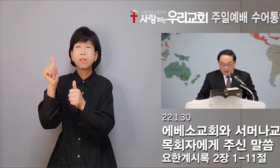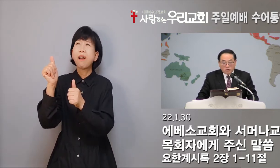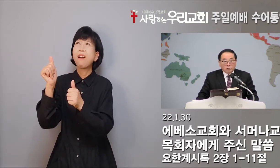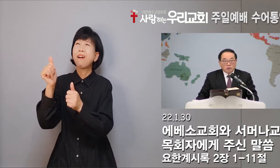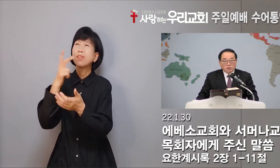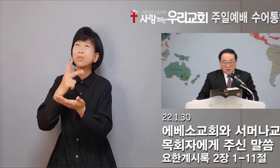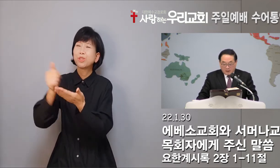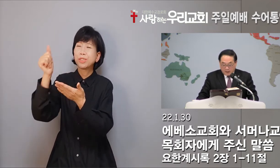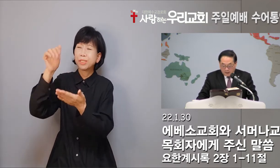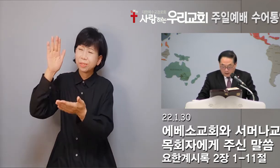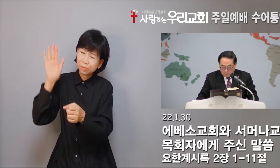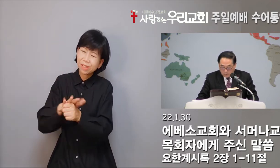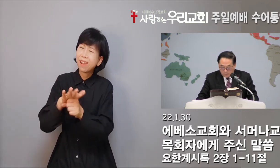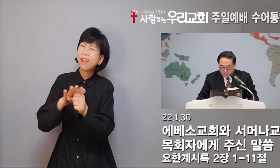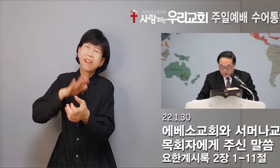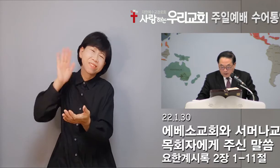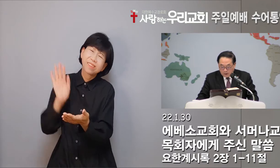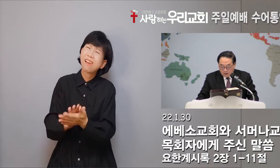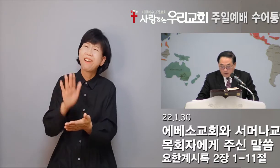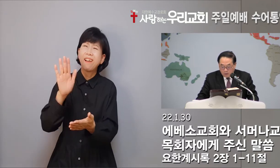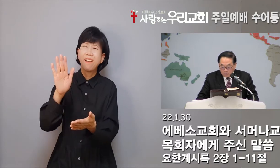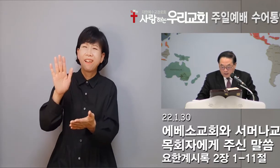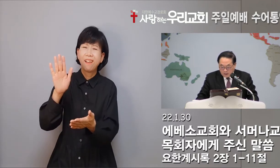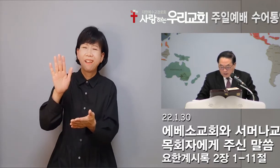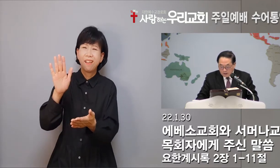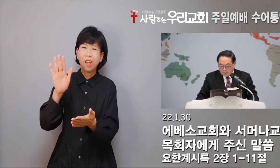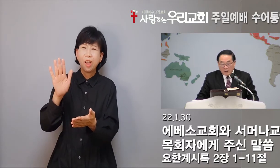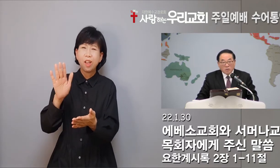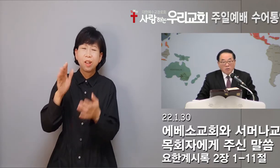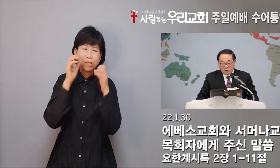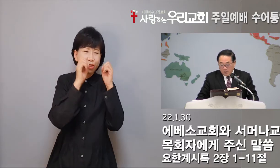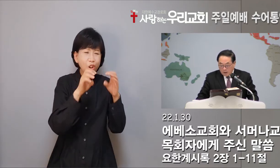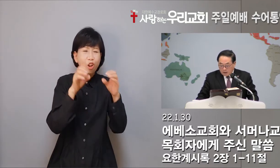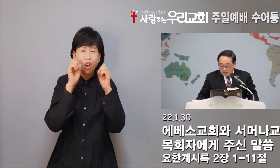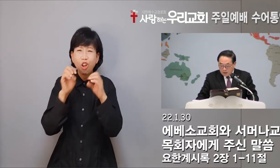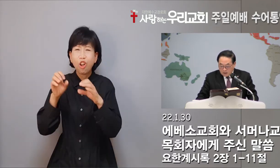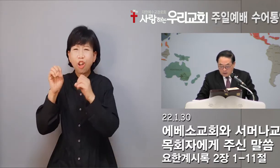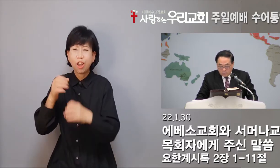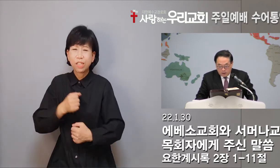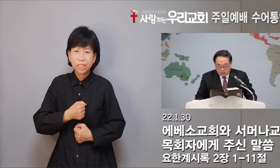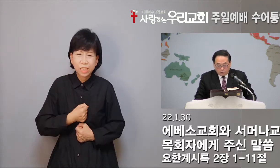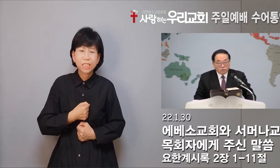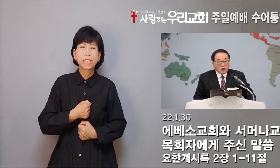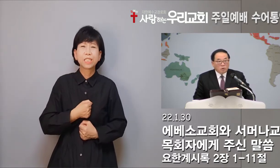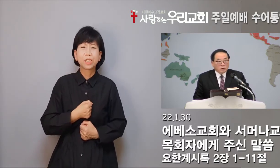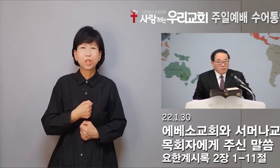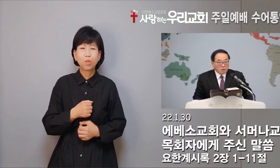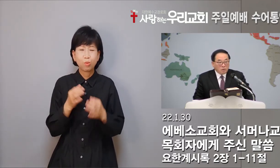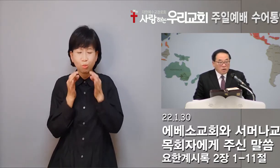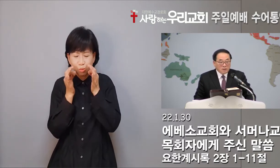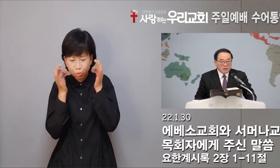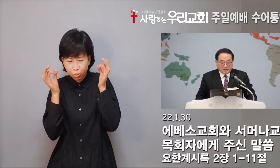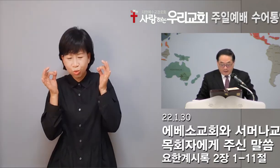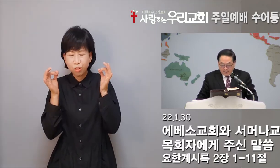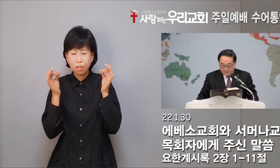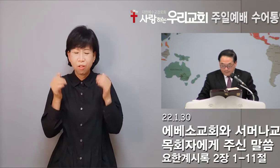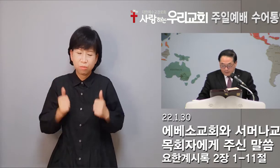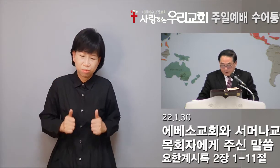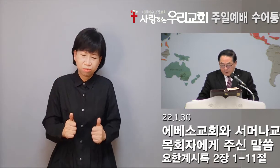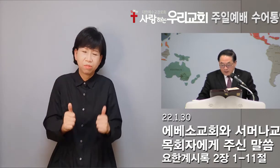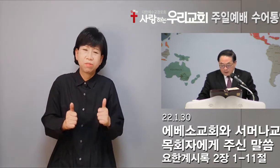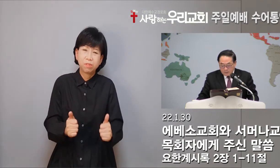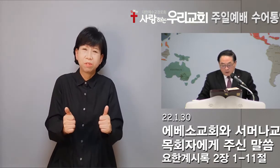때는 주를 뜨겁게 사랑하고 그의 복음의 진리를 전하고 지키는 일을 위하여 수고하고 참고